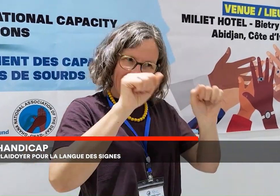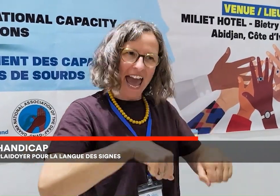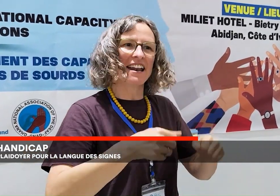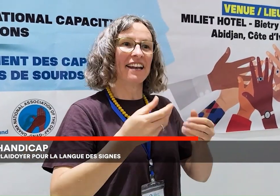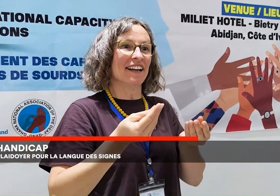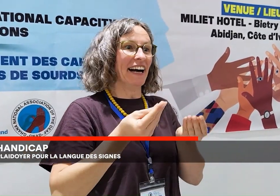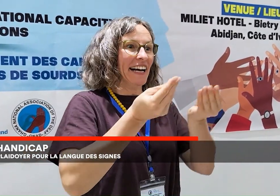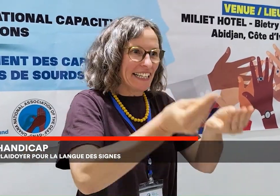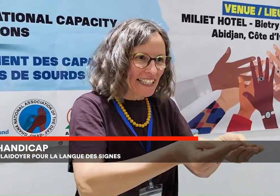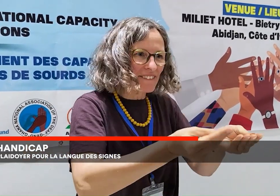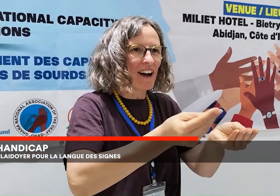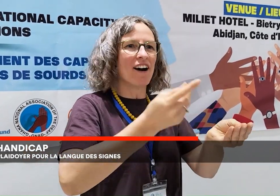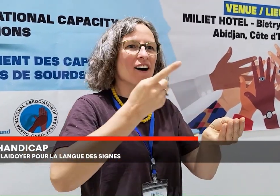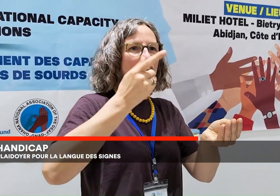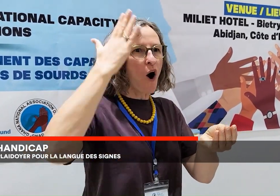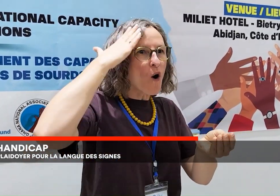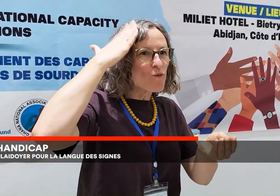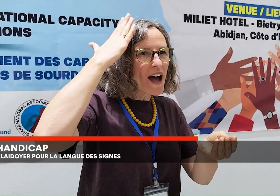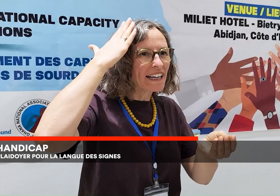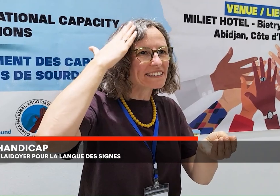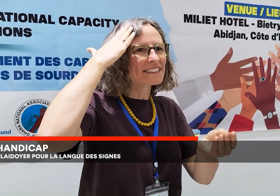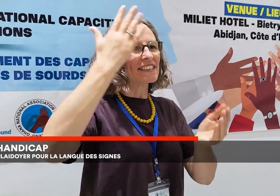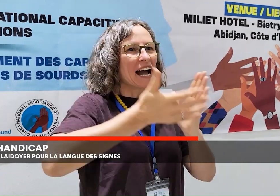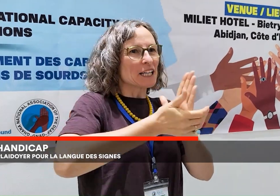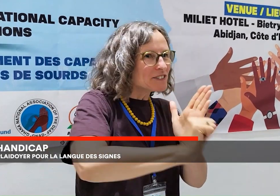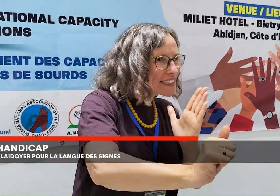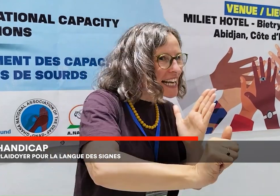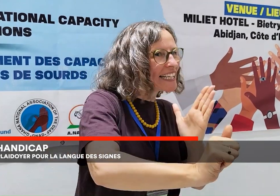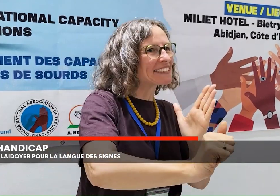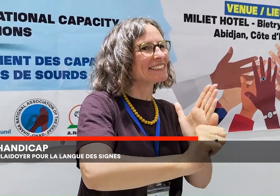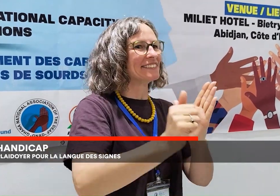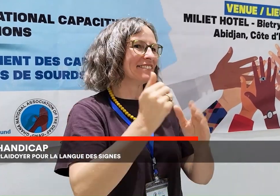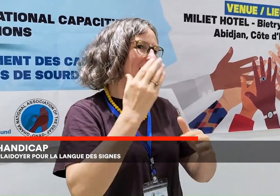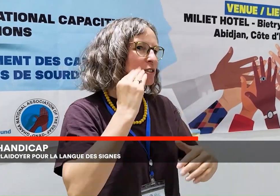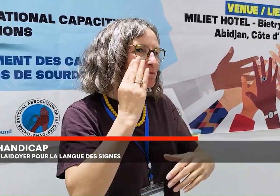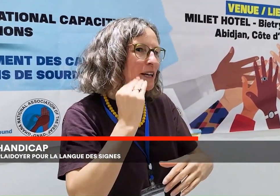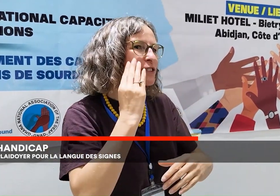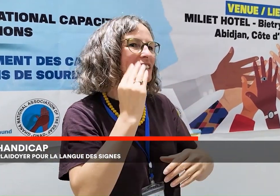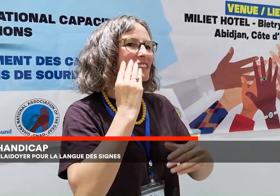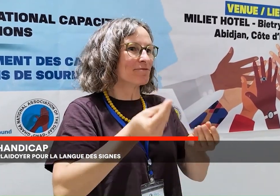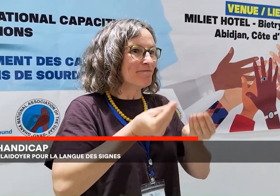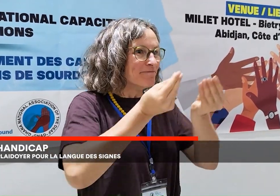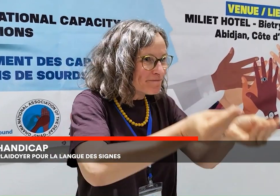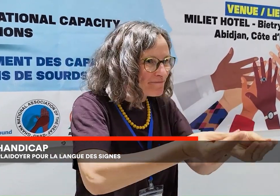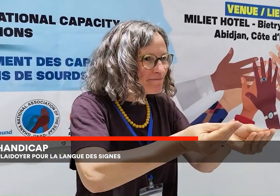Danemark soutient vraiment à travers des projets, les actions, les associations.